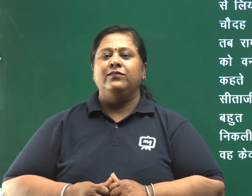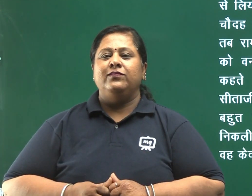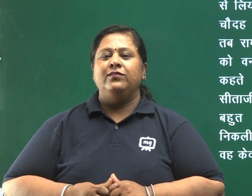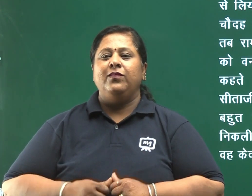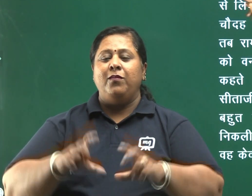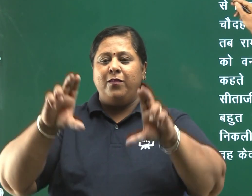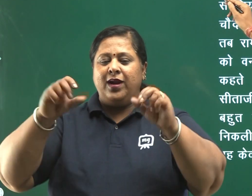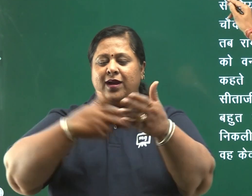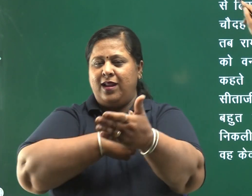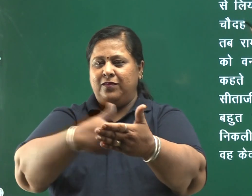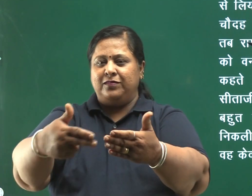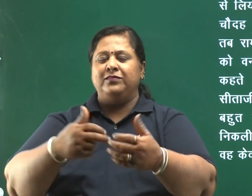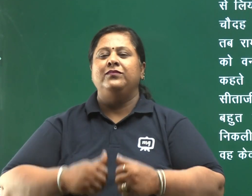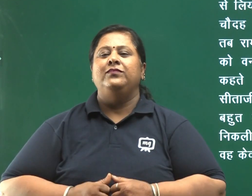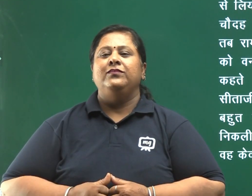वन के मार्ग में